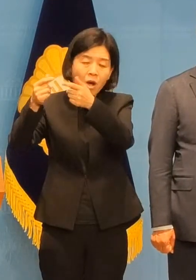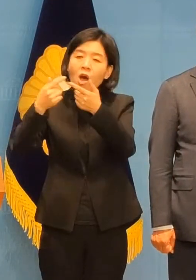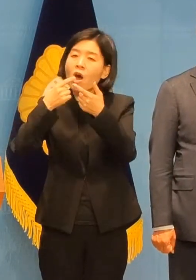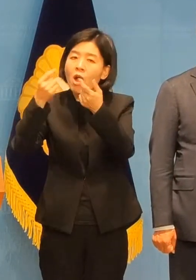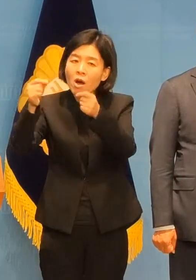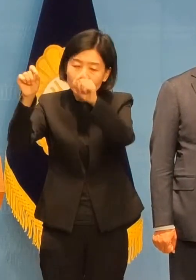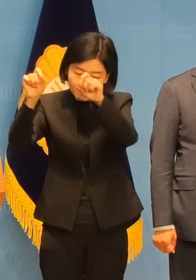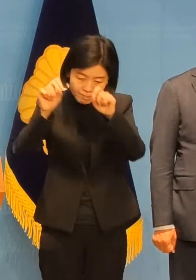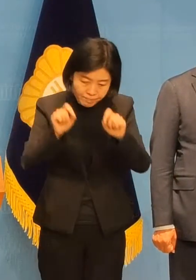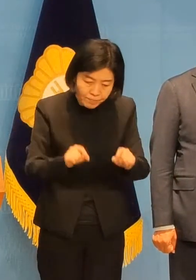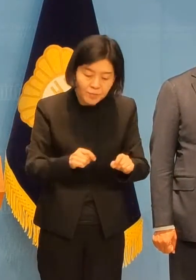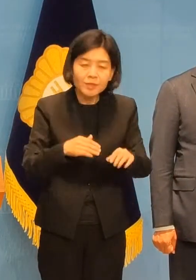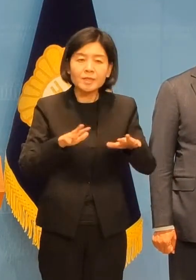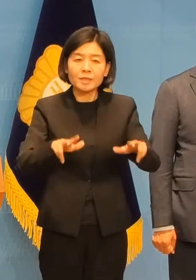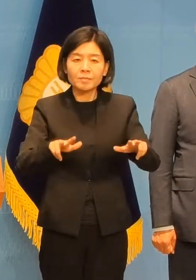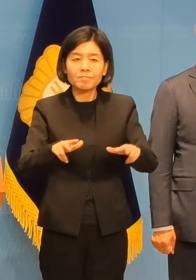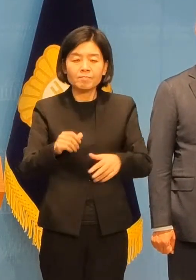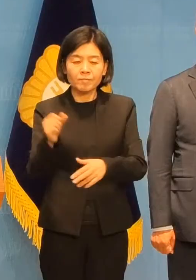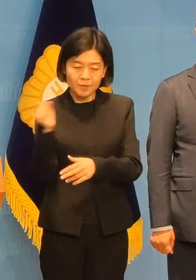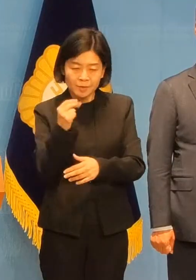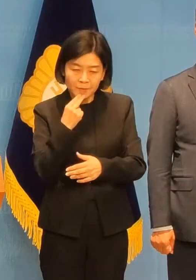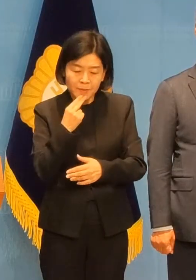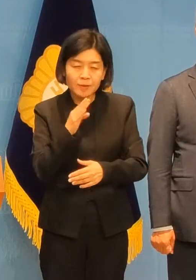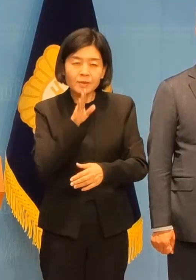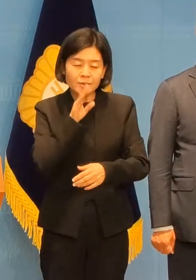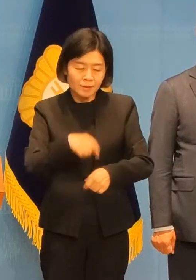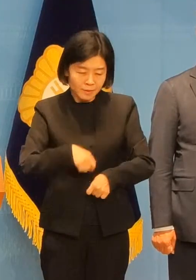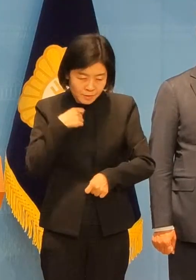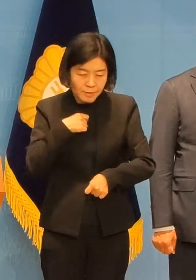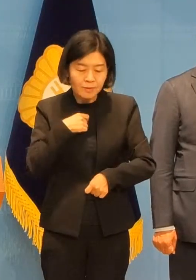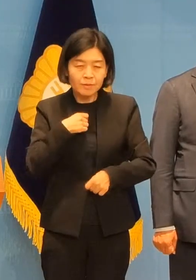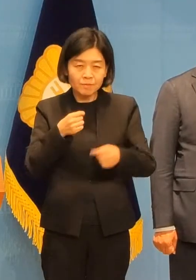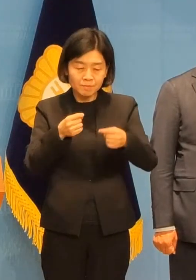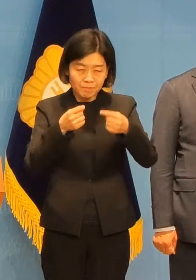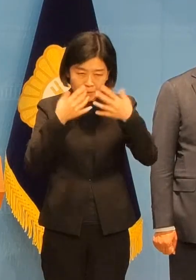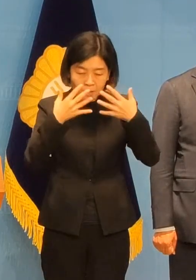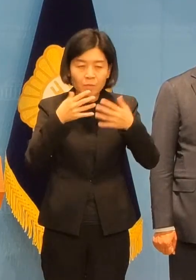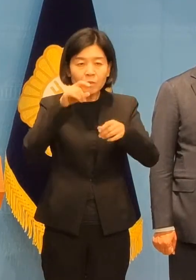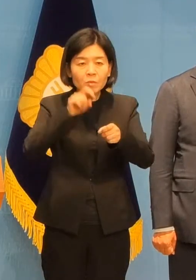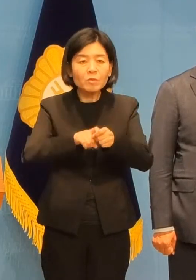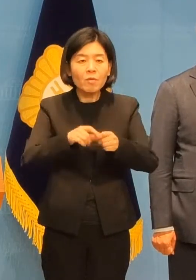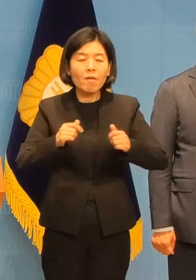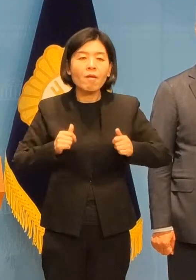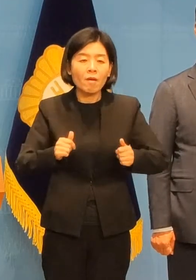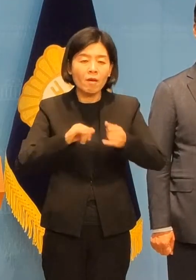또한 흔들리지 않고 진실규명을 위한 길을 굳건하게 지켜나가도록 하겠습니다.